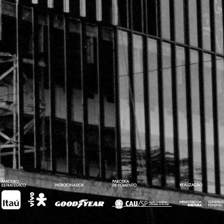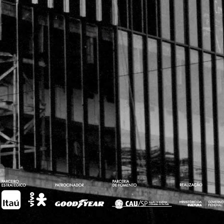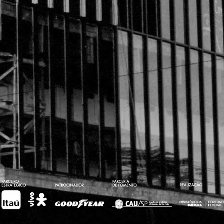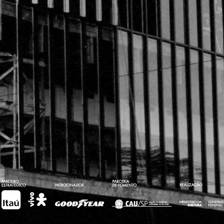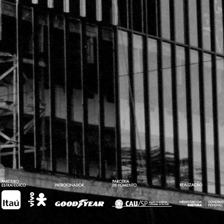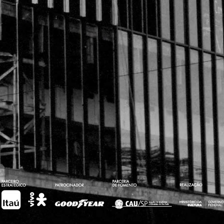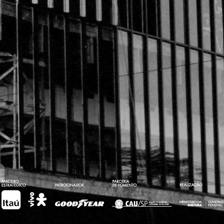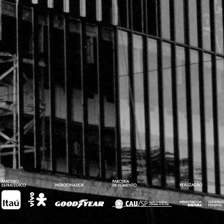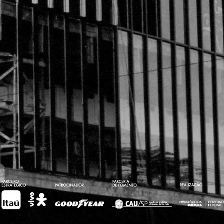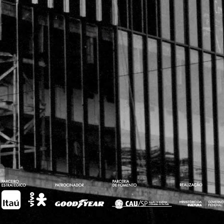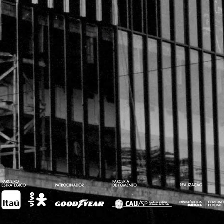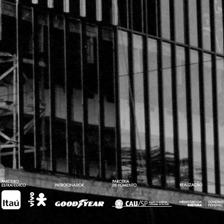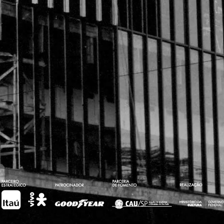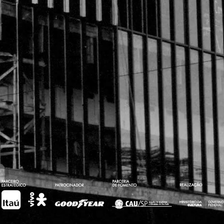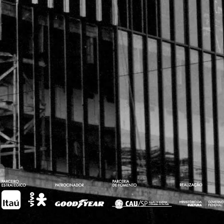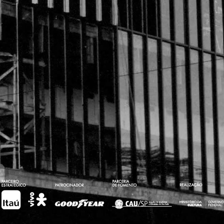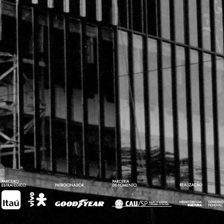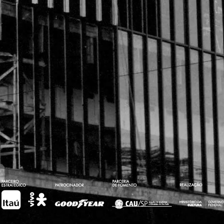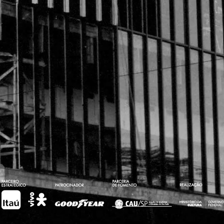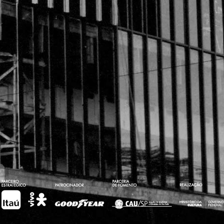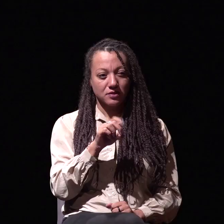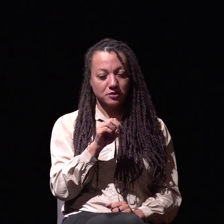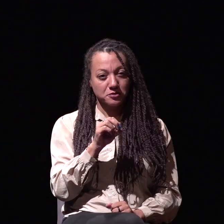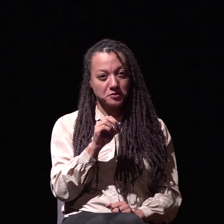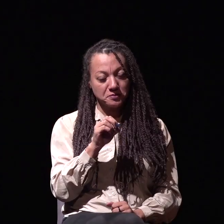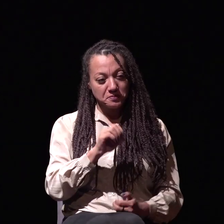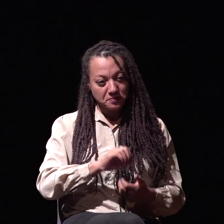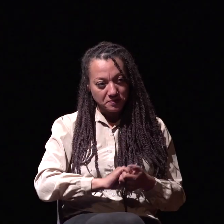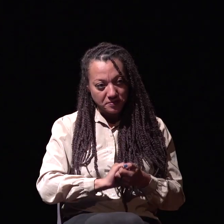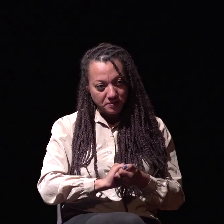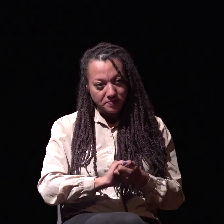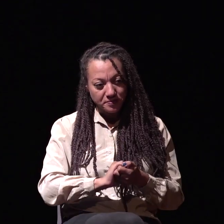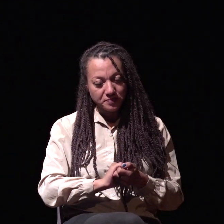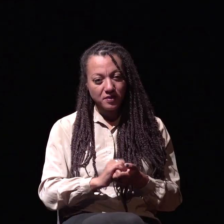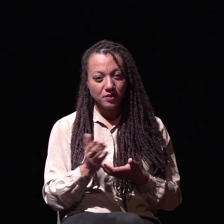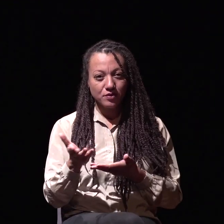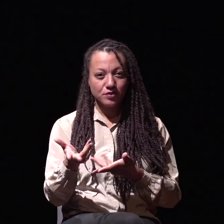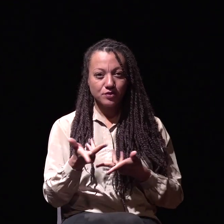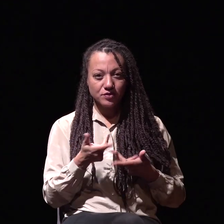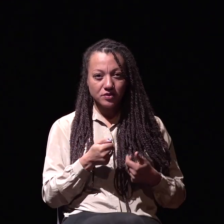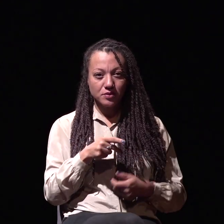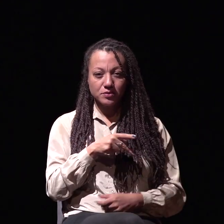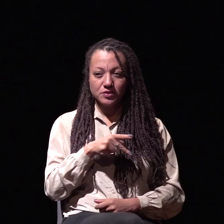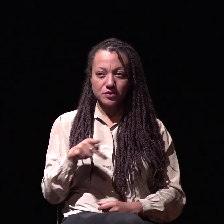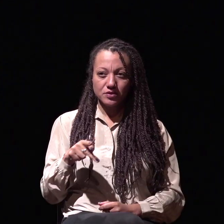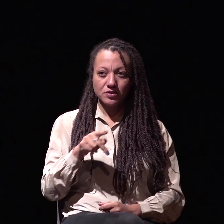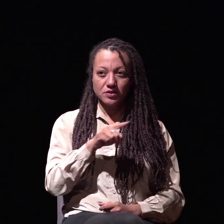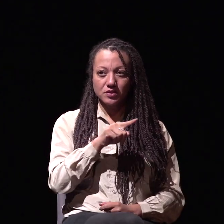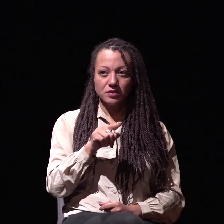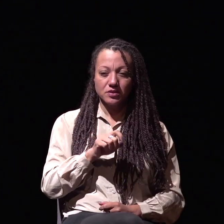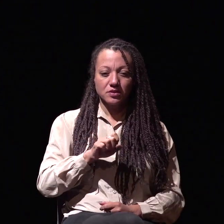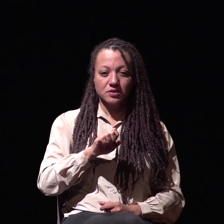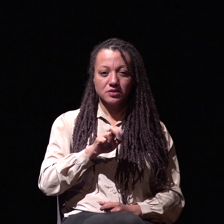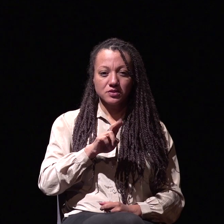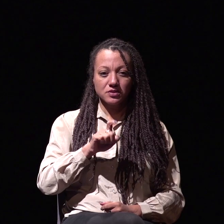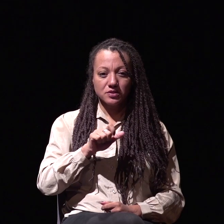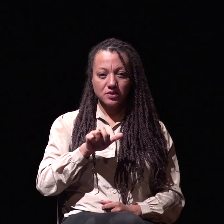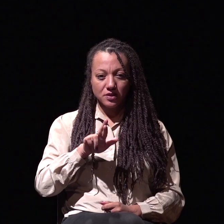Obrigado, Eduardo Rossetti, pela fala, parabéns. Gostaria agora de convidar o professor Zeuler